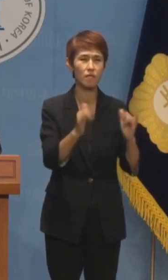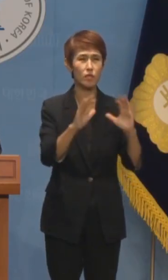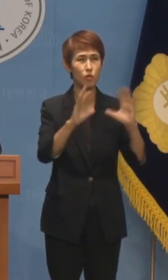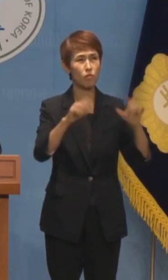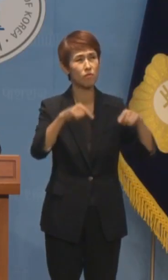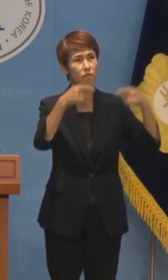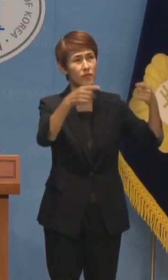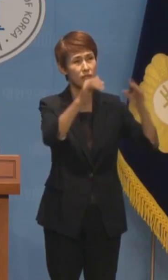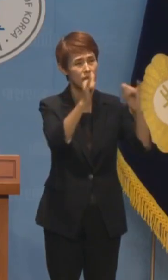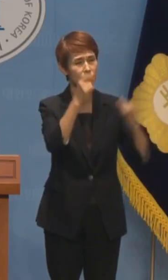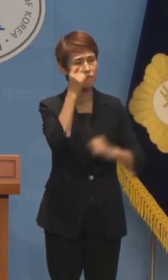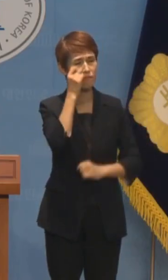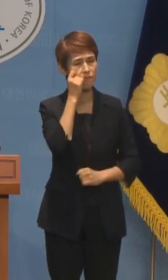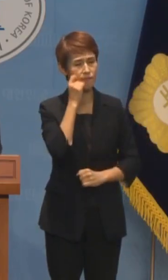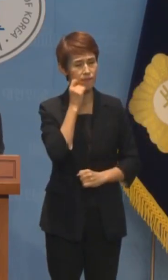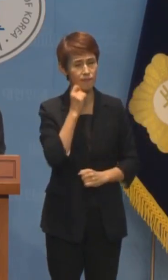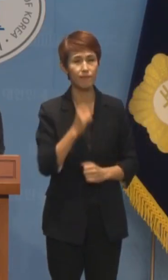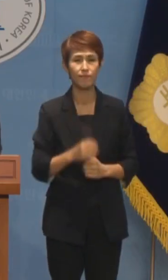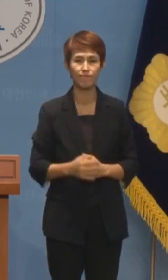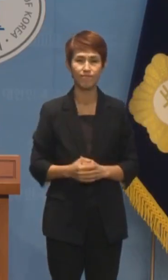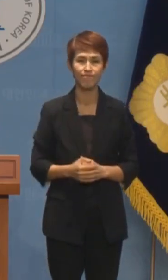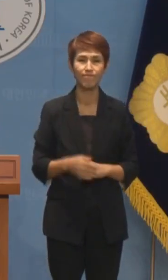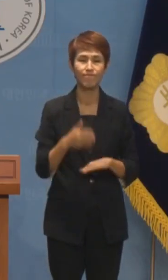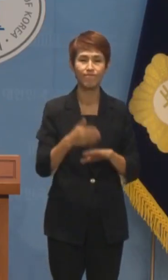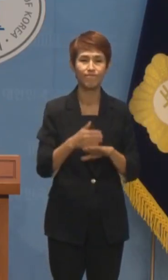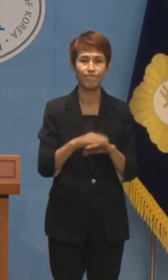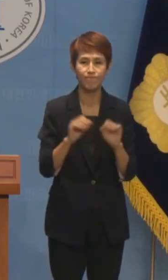빕니다. 감사합니다.